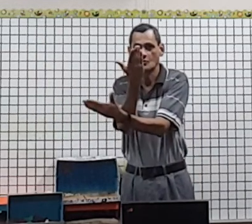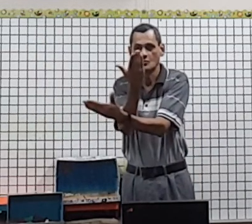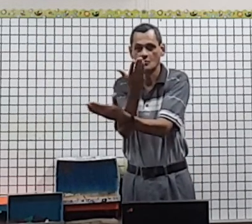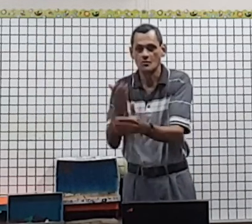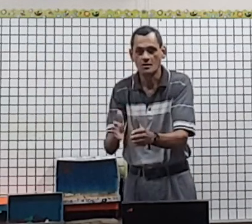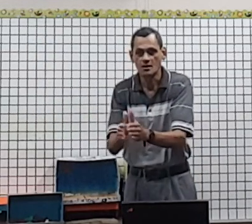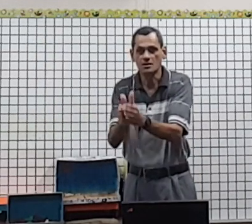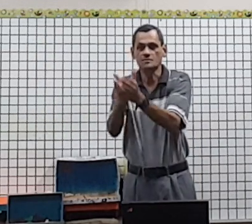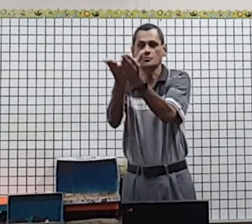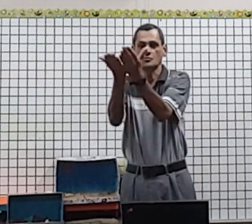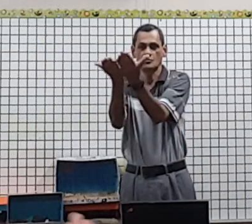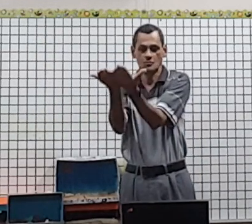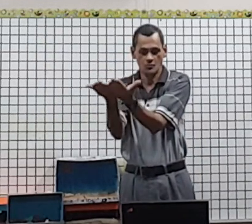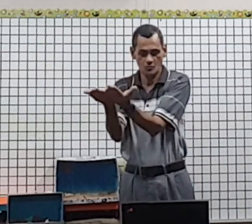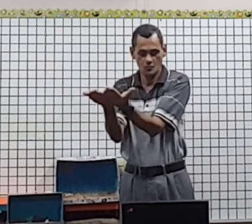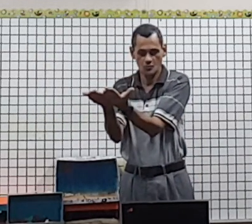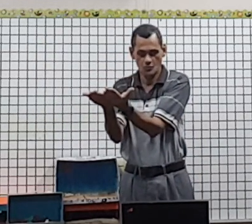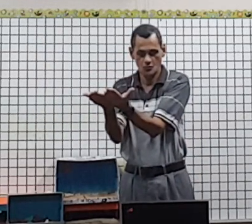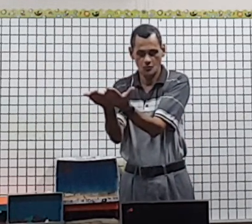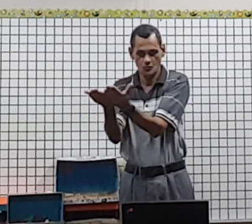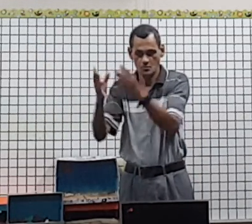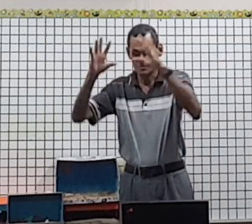nuevo, libro,